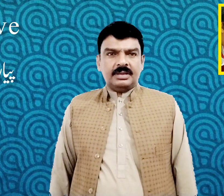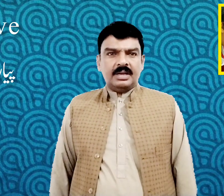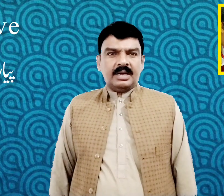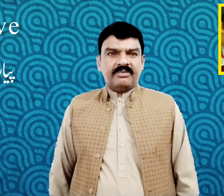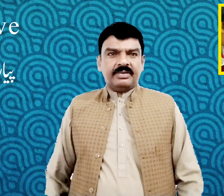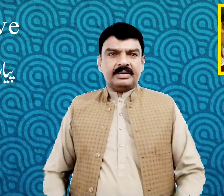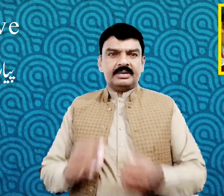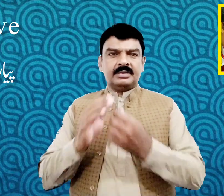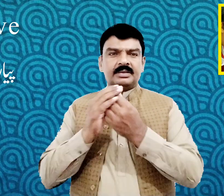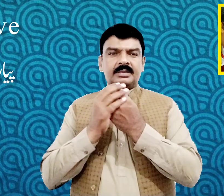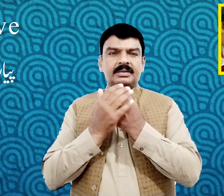लव।